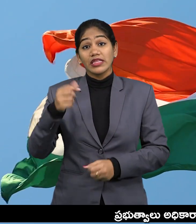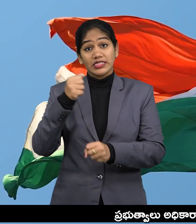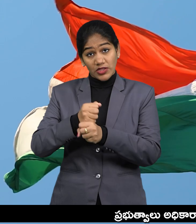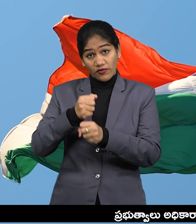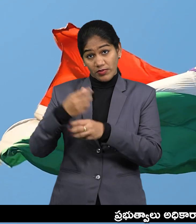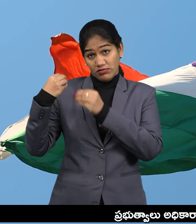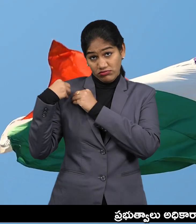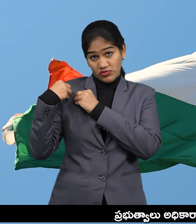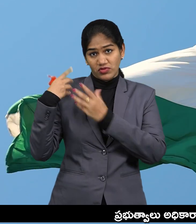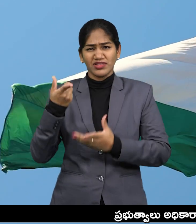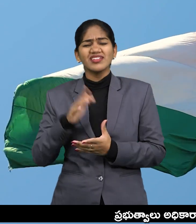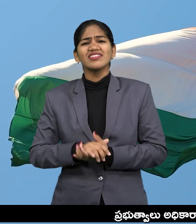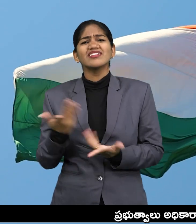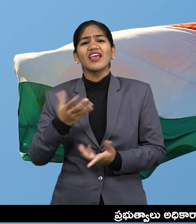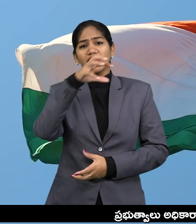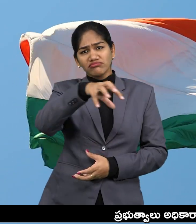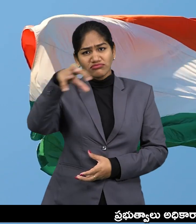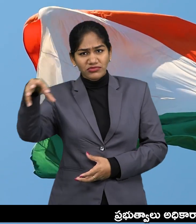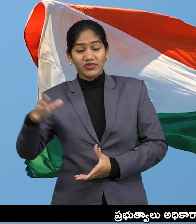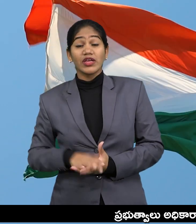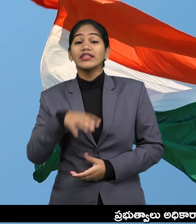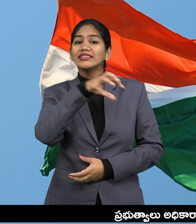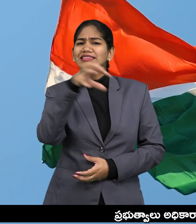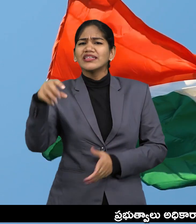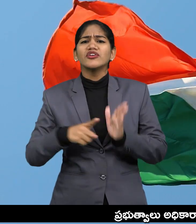ప్రభుత్వాలు అధికారానికి ప్రాతినిధ్యం వహించే సంస్థలు మరియు